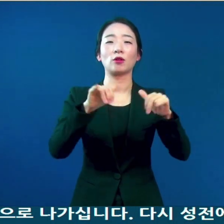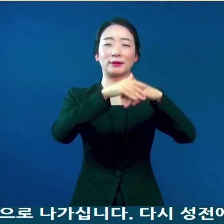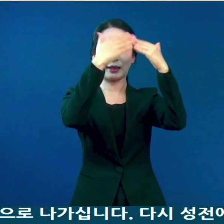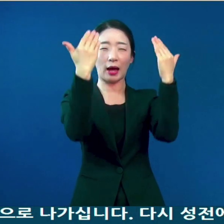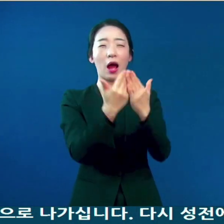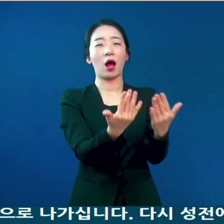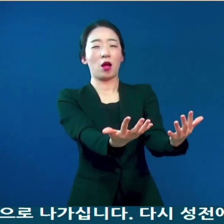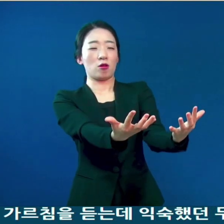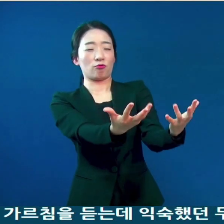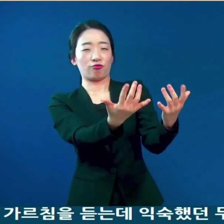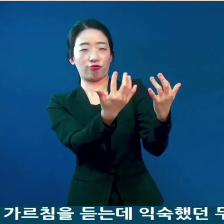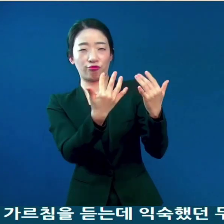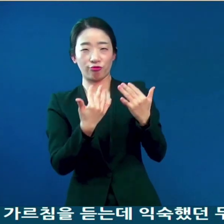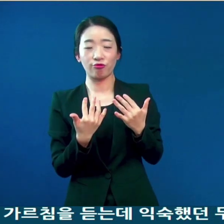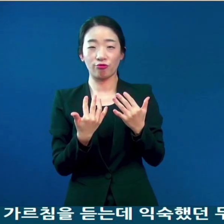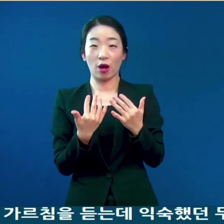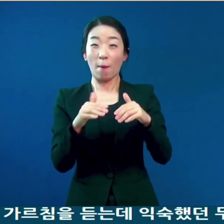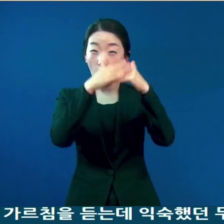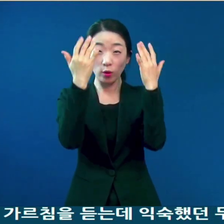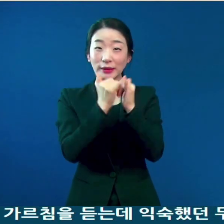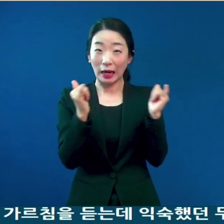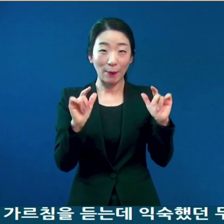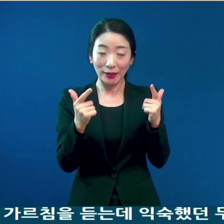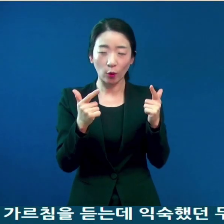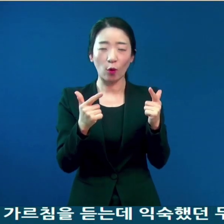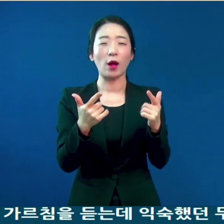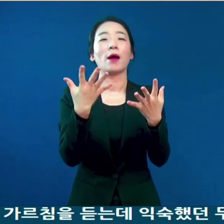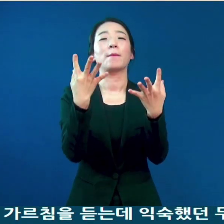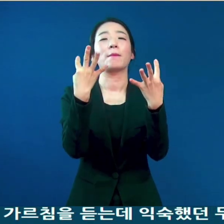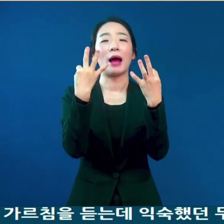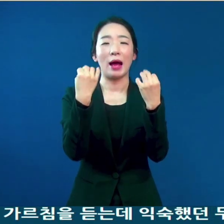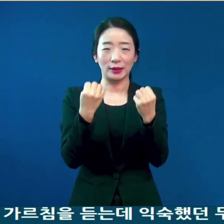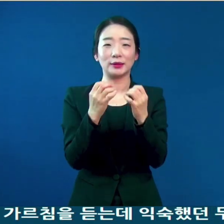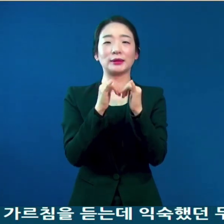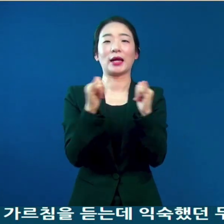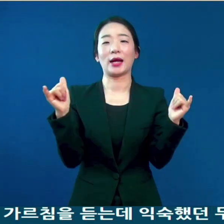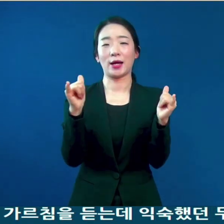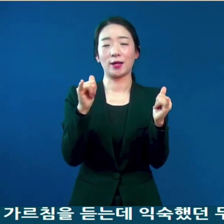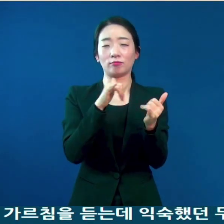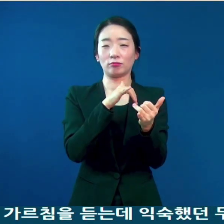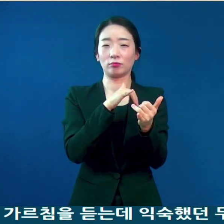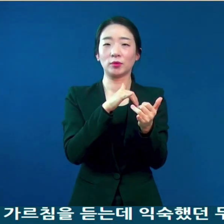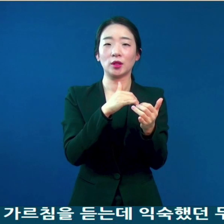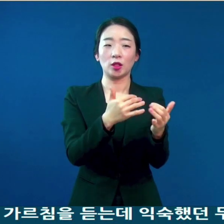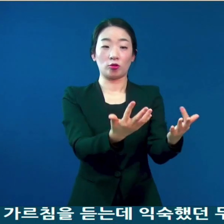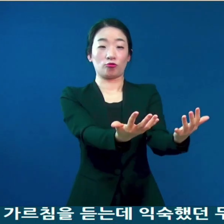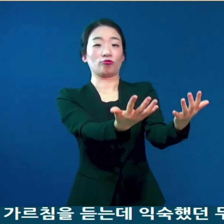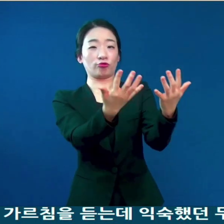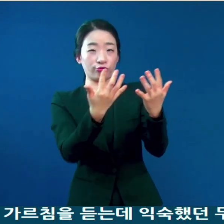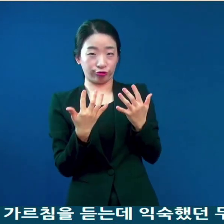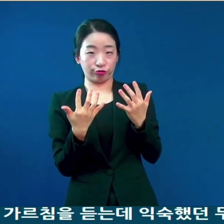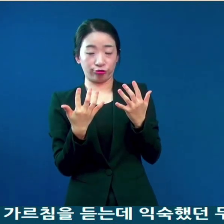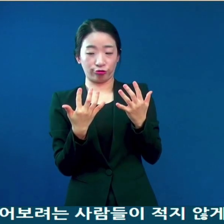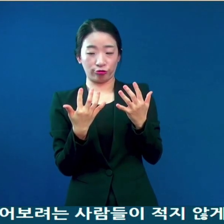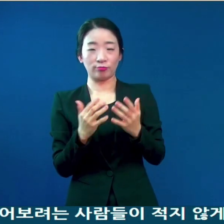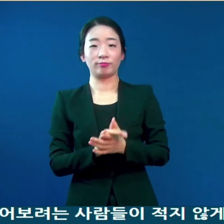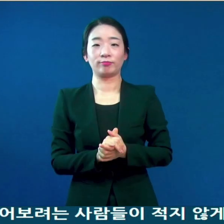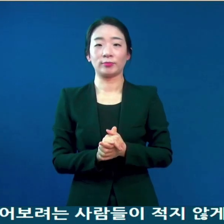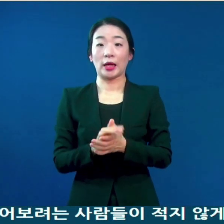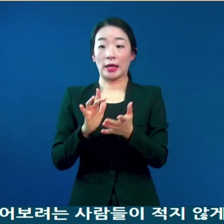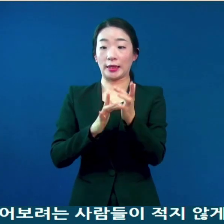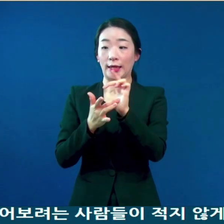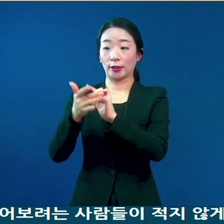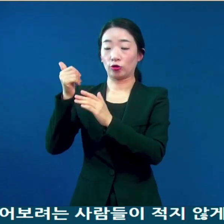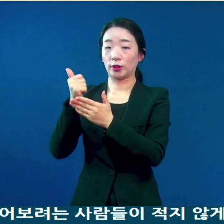나오는지라, 이건 모든 사람이 나왔다는 뜻은 아니고 다수가 나왔다는 얘기죠. 예수님이 앉으십니다. 당시에는